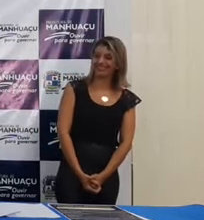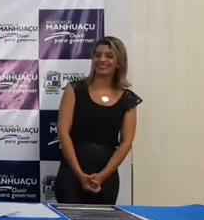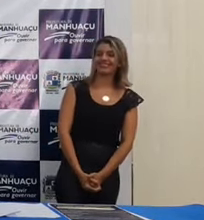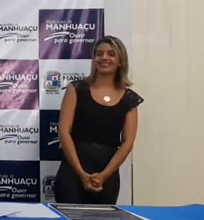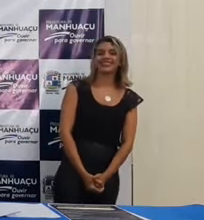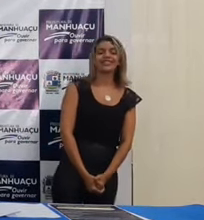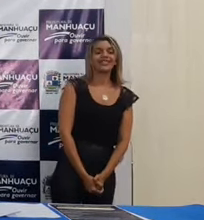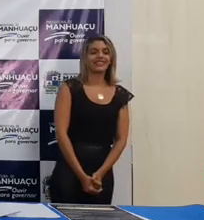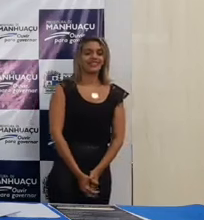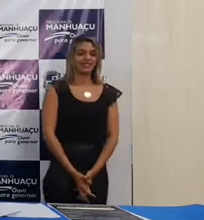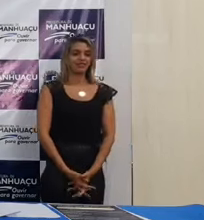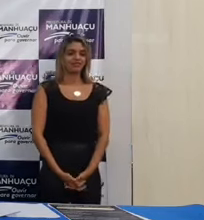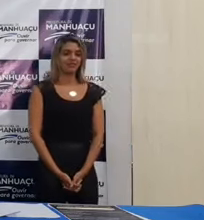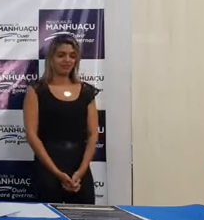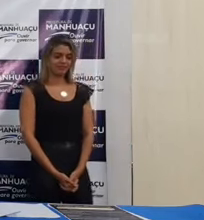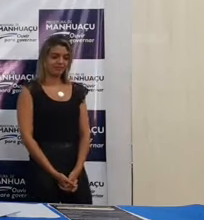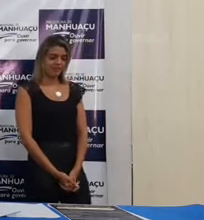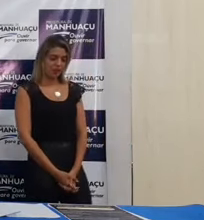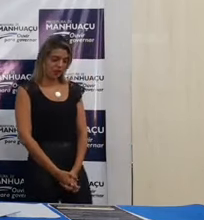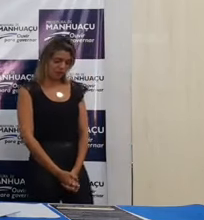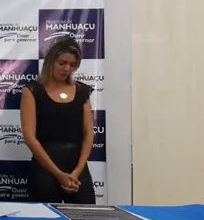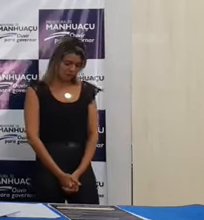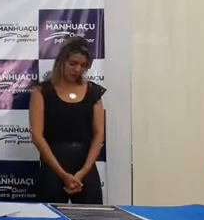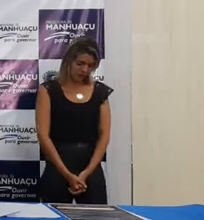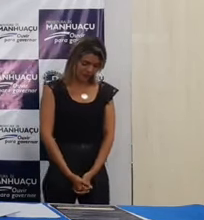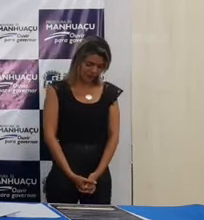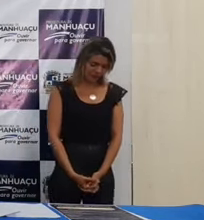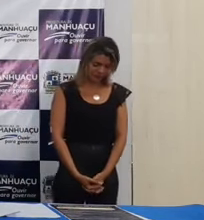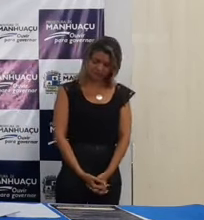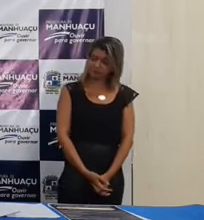que é da Secretaria Municipal de Educação, intérprete de Libras